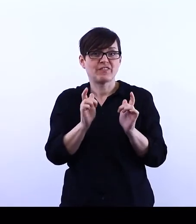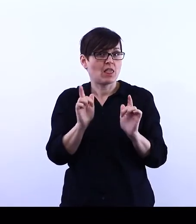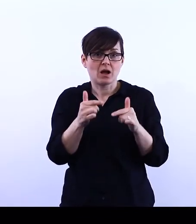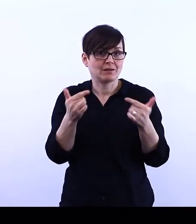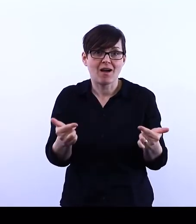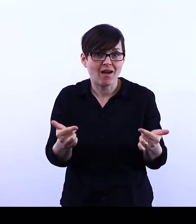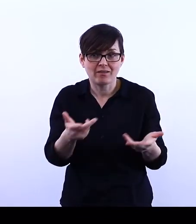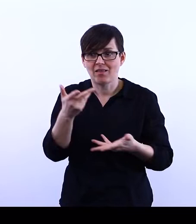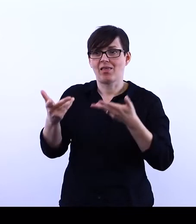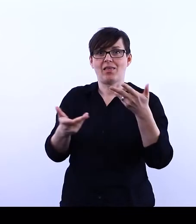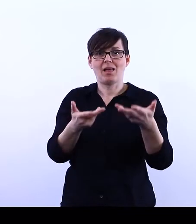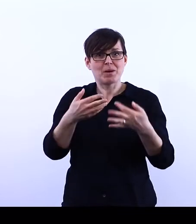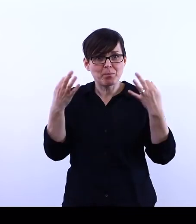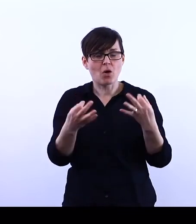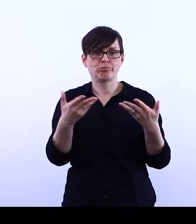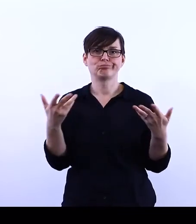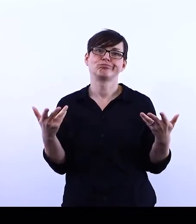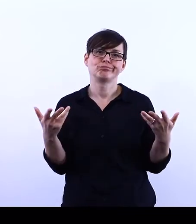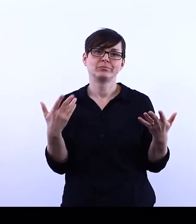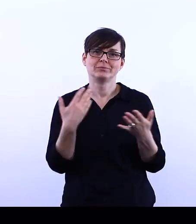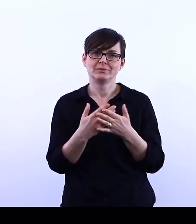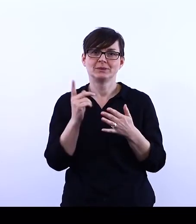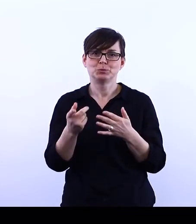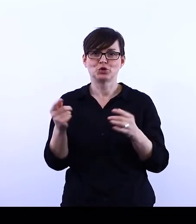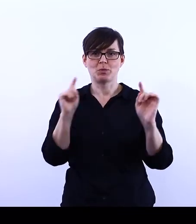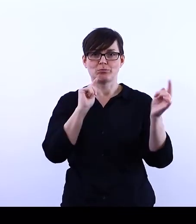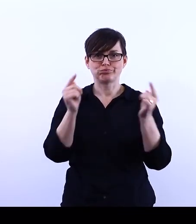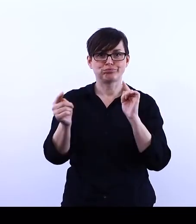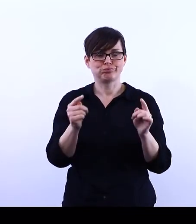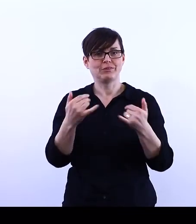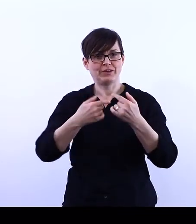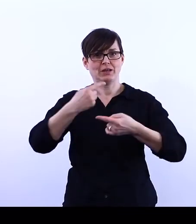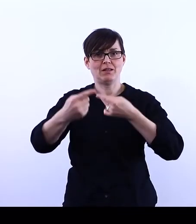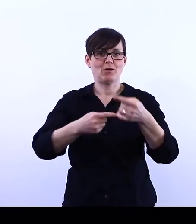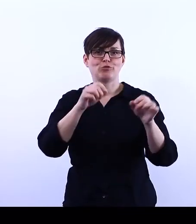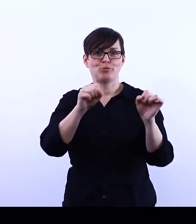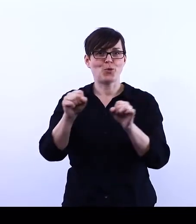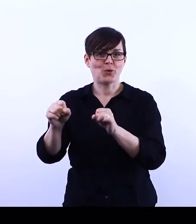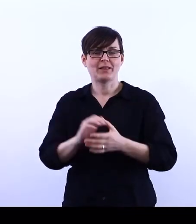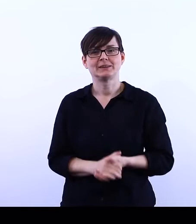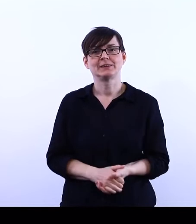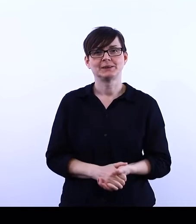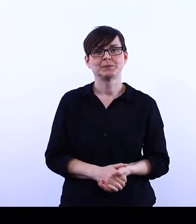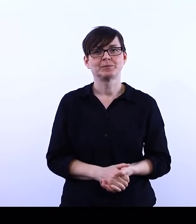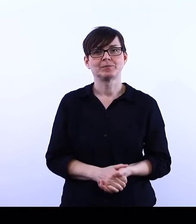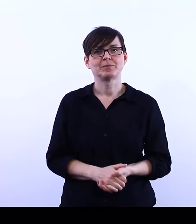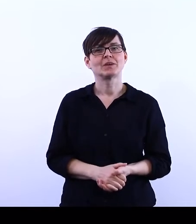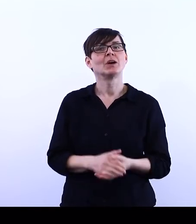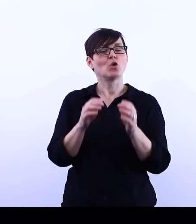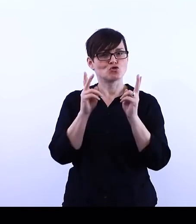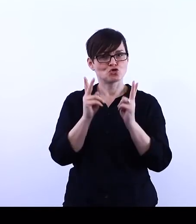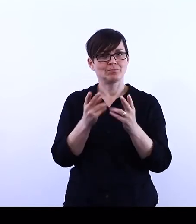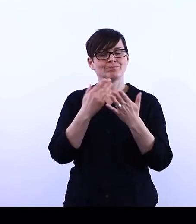was es dann dazu benötigt. Und das sind Sachen, die man gut aushandeln muss. Trotzdem denke ich, dass wir, obwohl uns diese Infrastrukturfrage